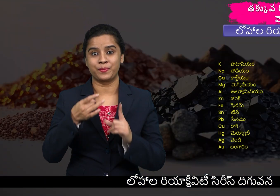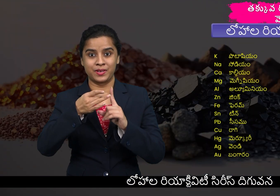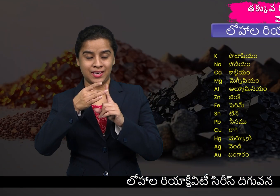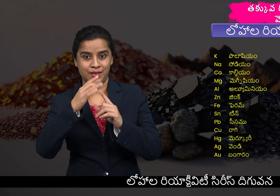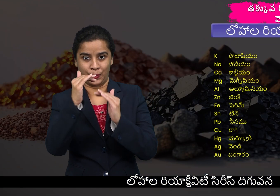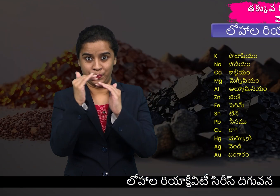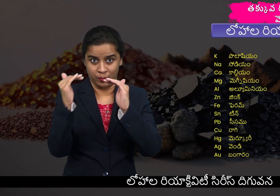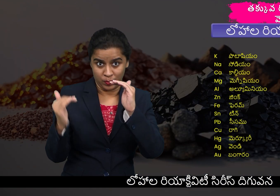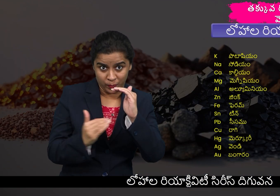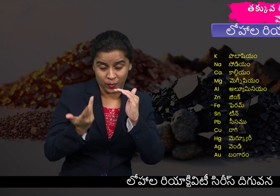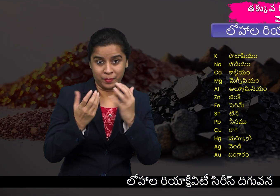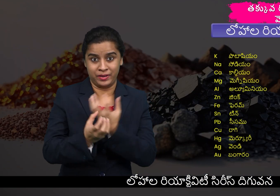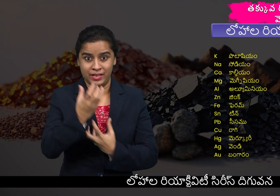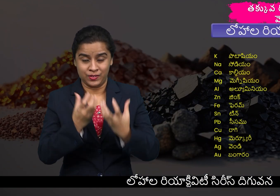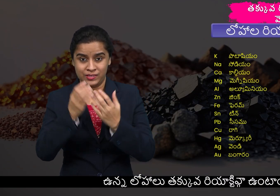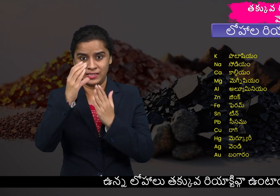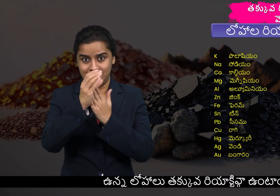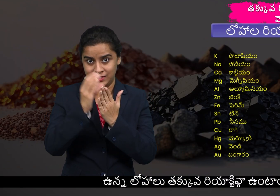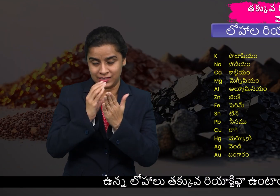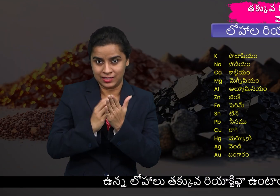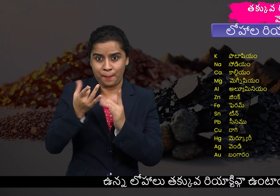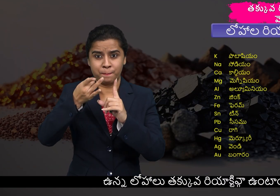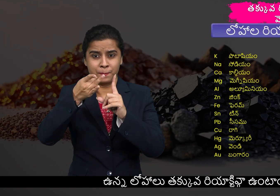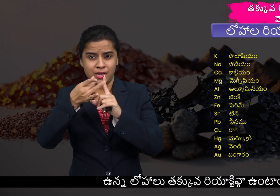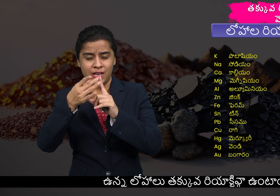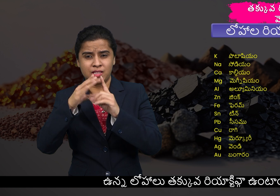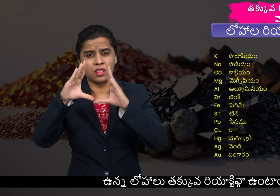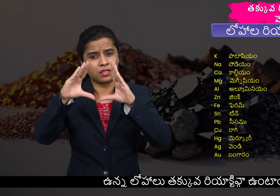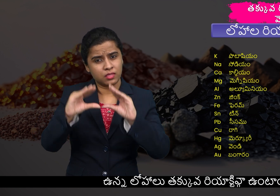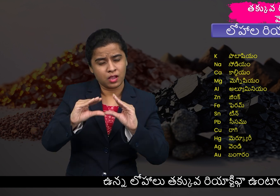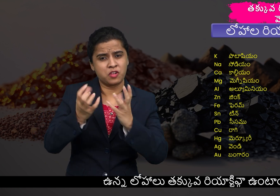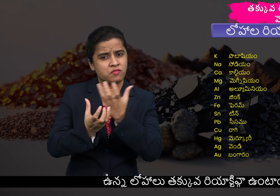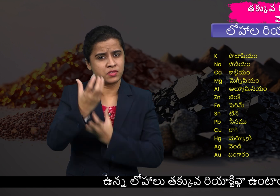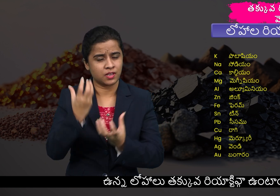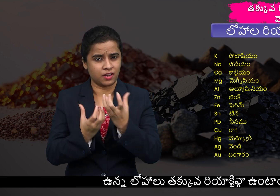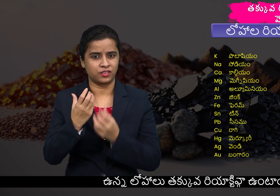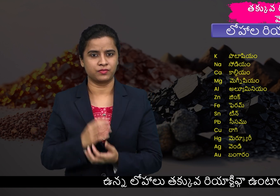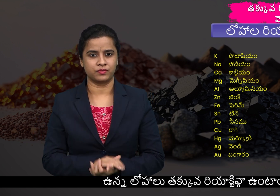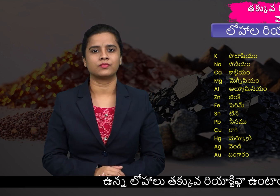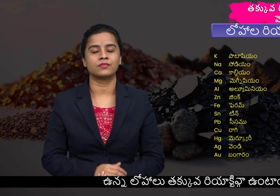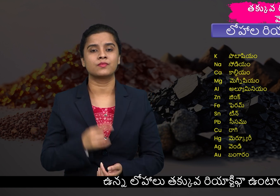లోహాల రియాక్టివిటీ సిరీస్ దిగువన ఉన్న లోహాలు తక్కువ రియాక్టివ్గా ఉంటాయి.